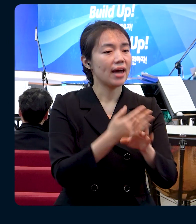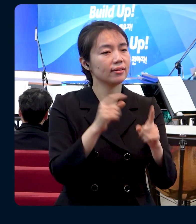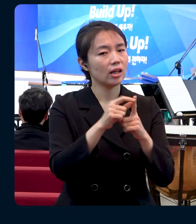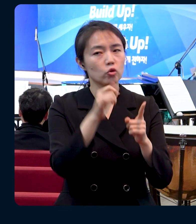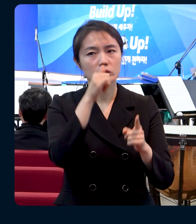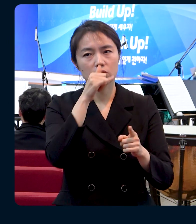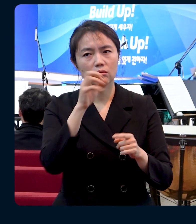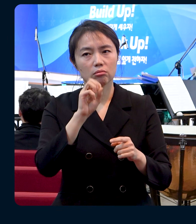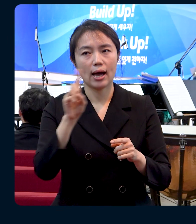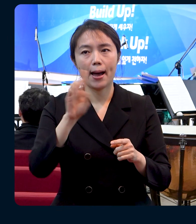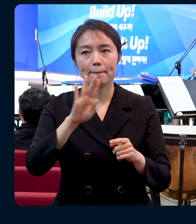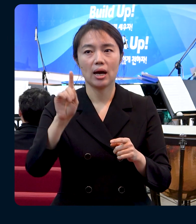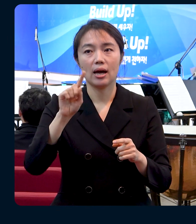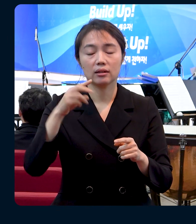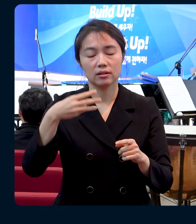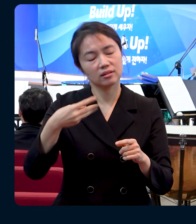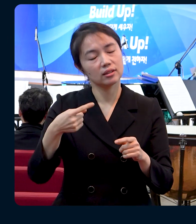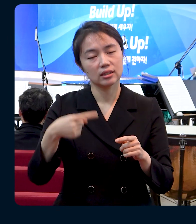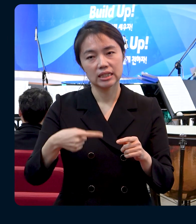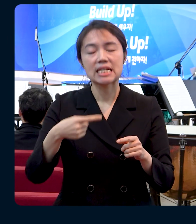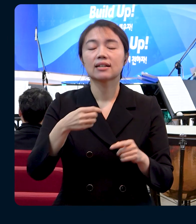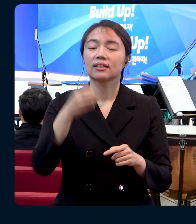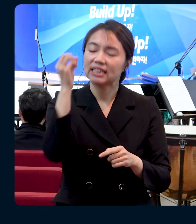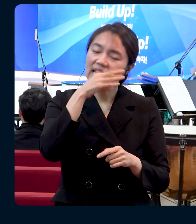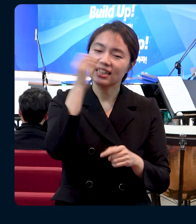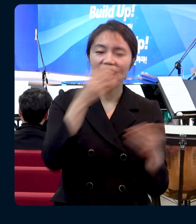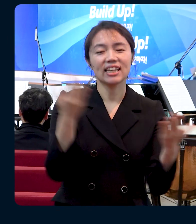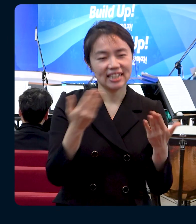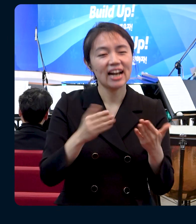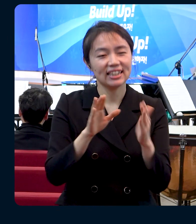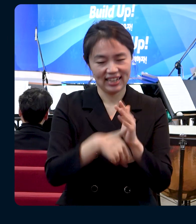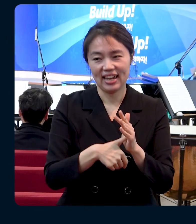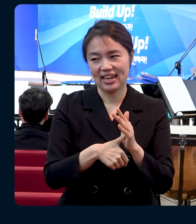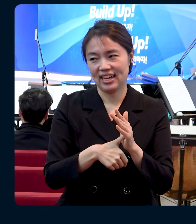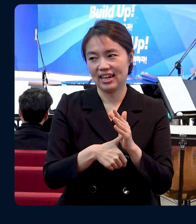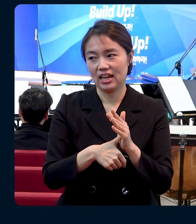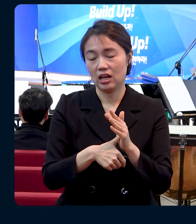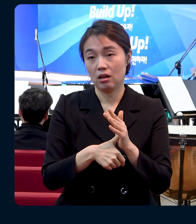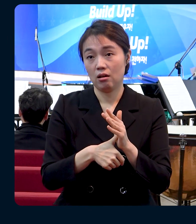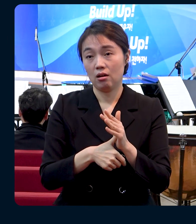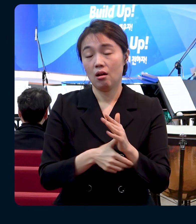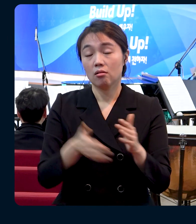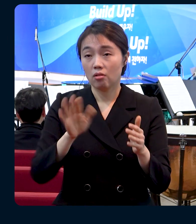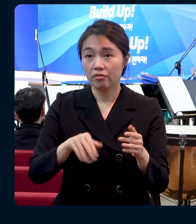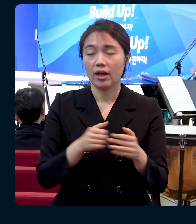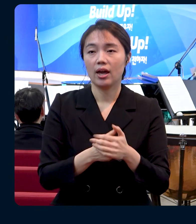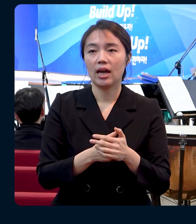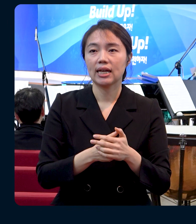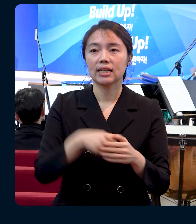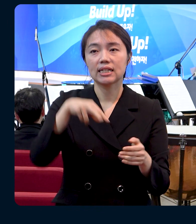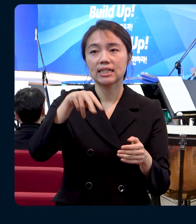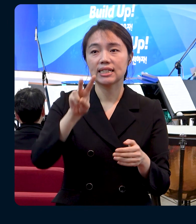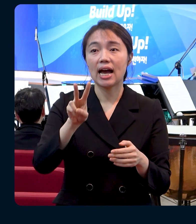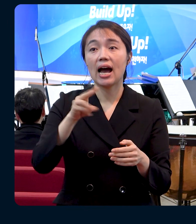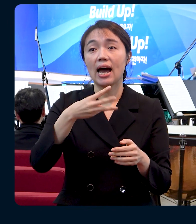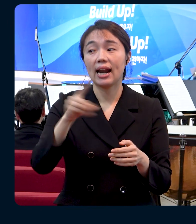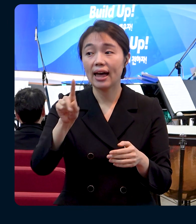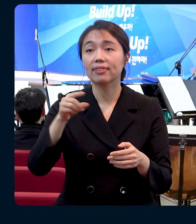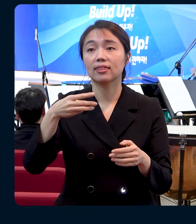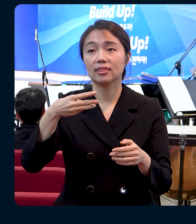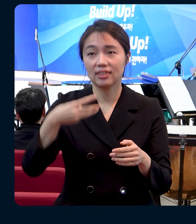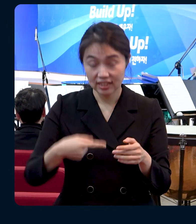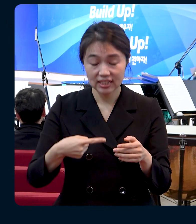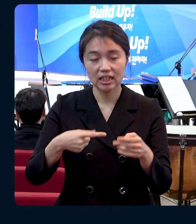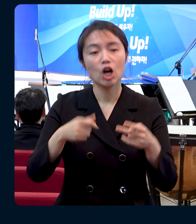말입니다. 근데 그 아바드란 말은 그냥 보통 일할 때, 일반적인 일할 때를 쓰는 거예요. 그런데 같은 일하다는 말이지만 이